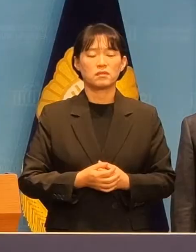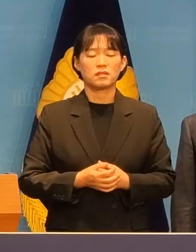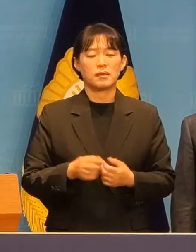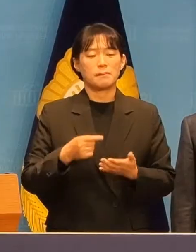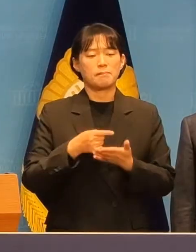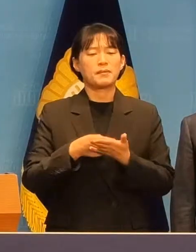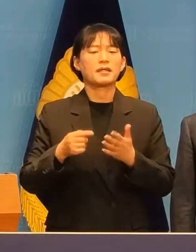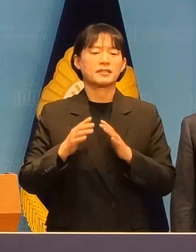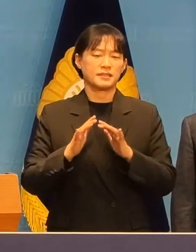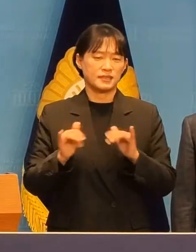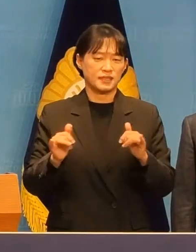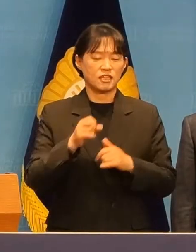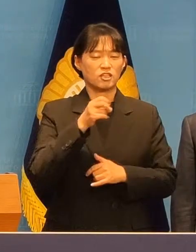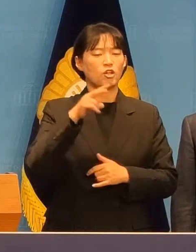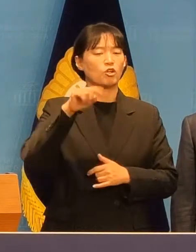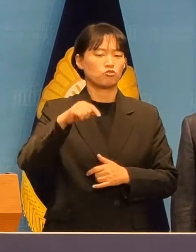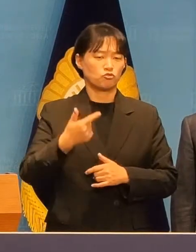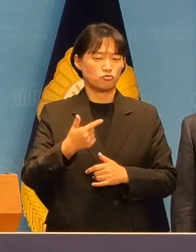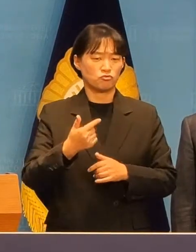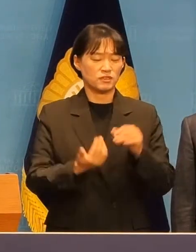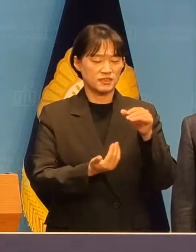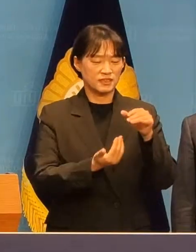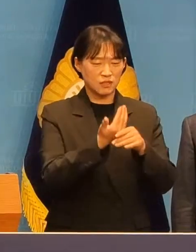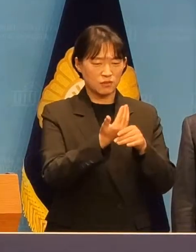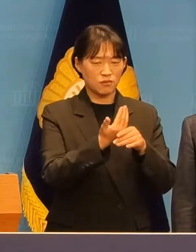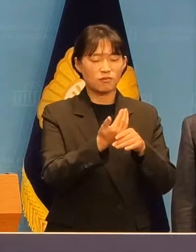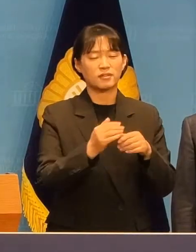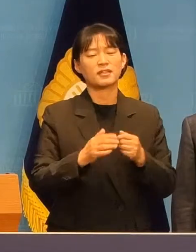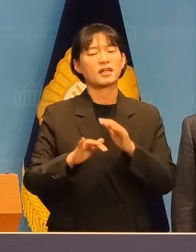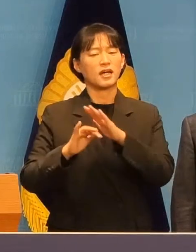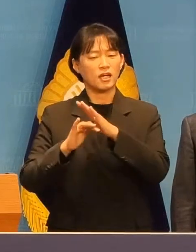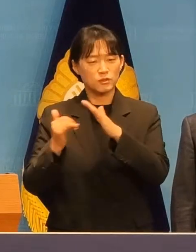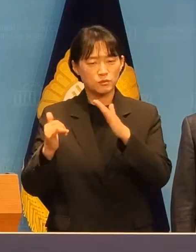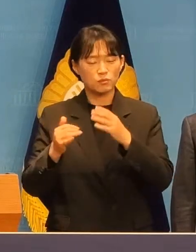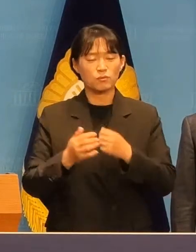피해자인 여순 사건 유족 2세 최익준님,